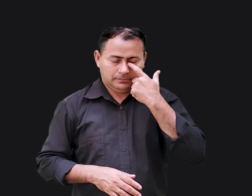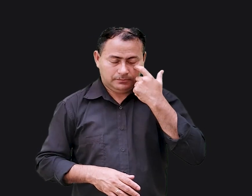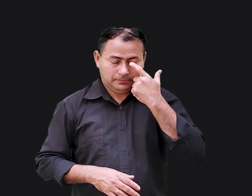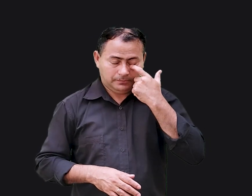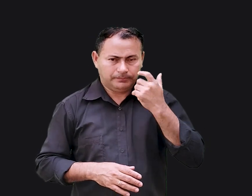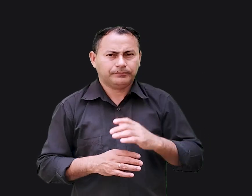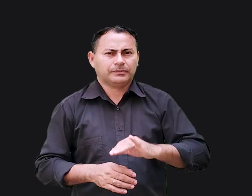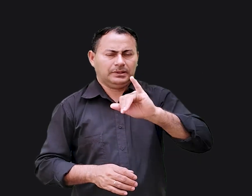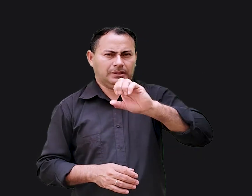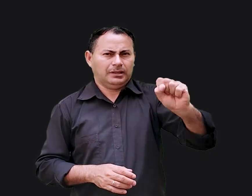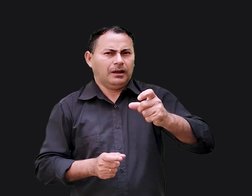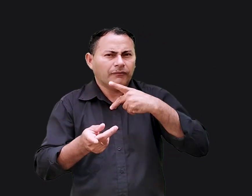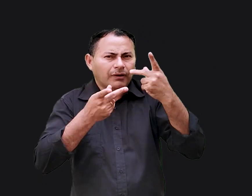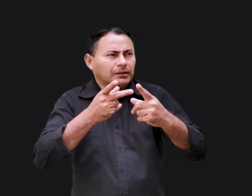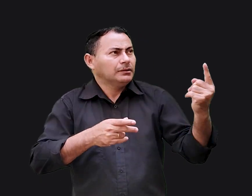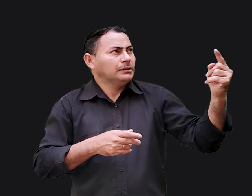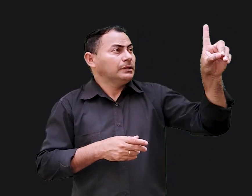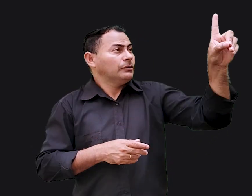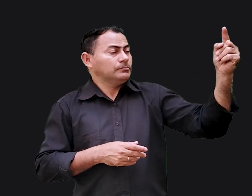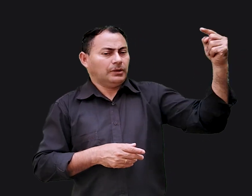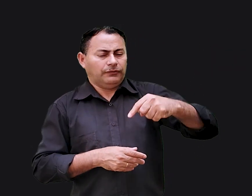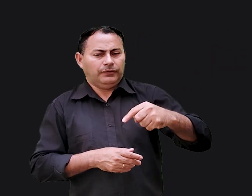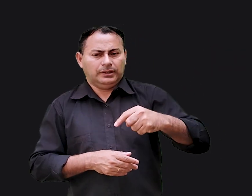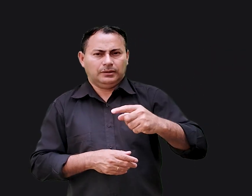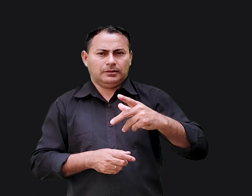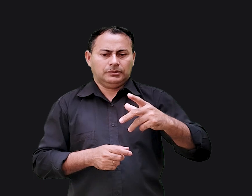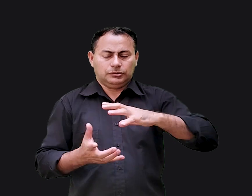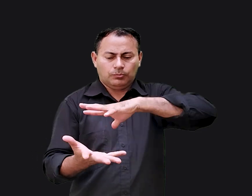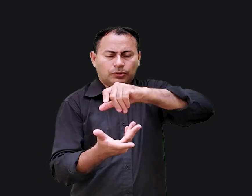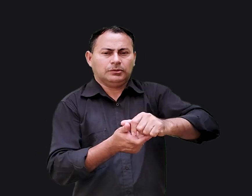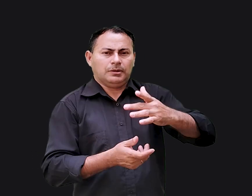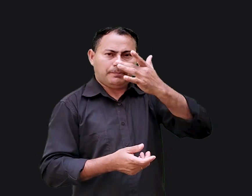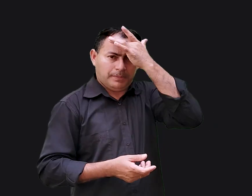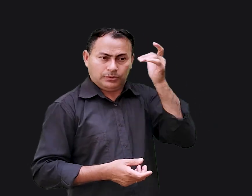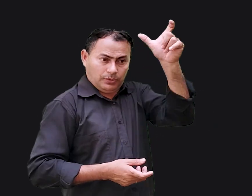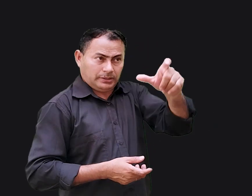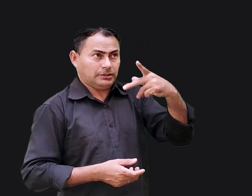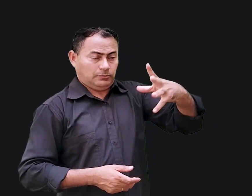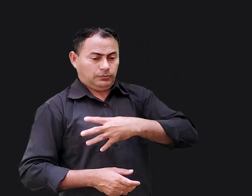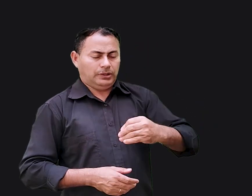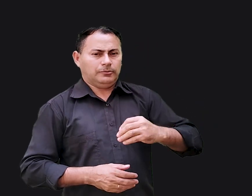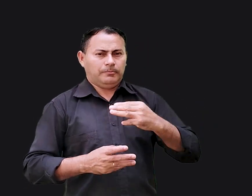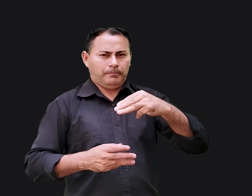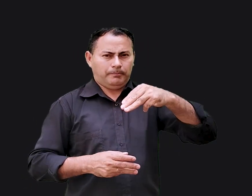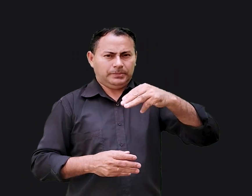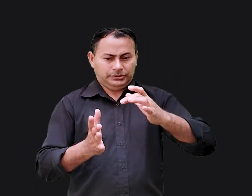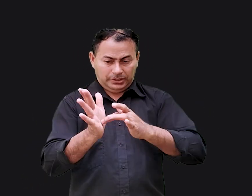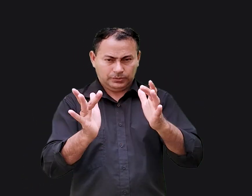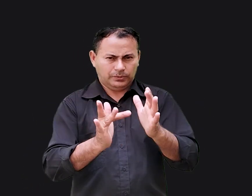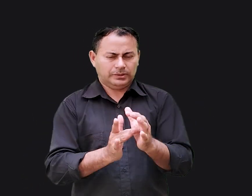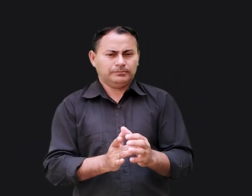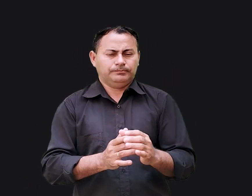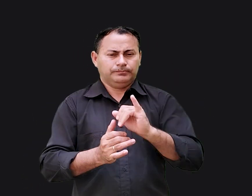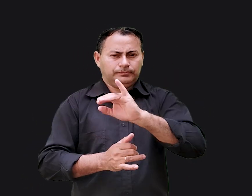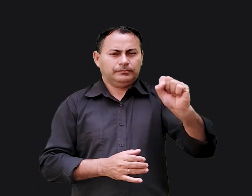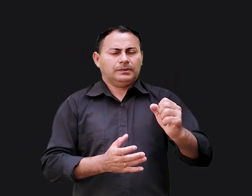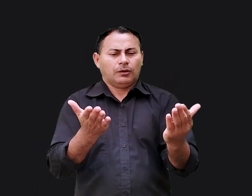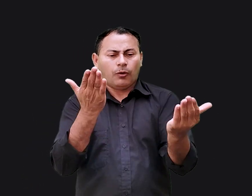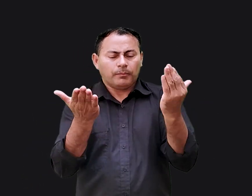Isaías pregou que Deus estava vindo a este mundo na pessoa de seu filho, o Messias. Isaías compara essa vinda com a jornada